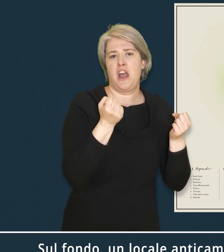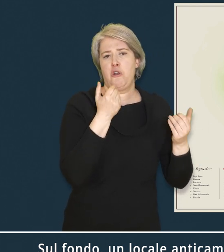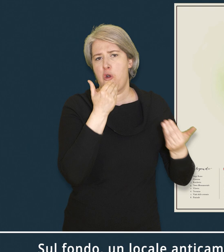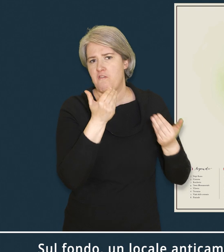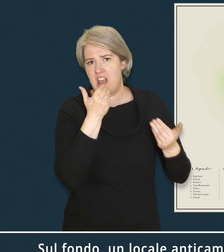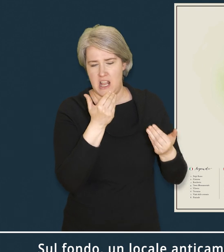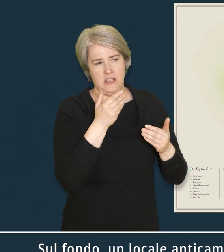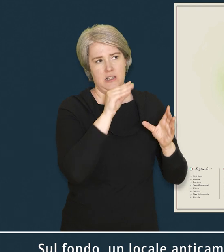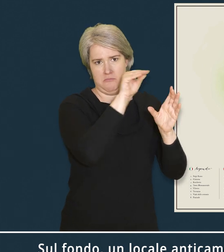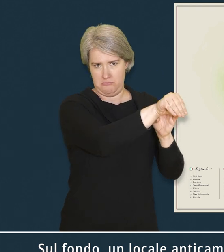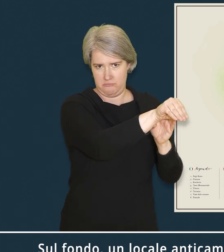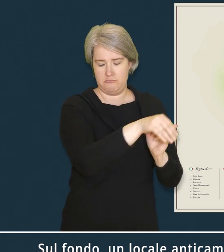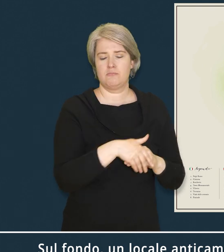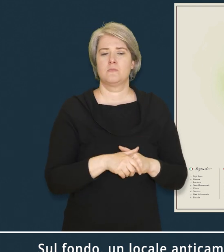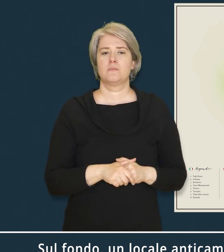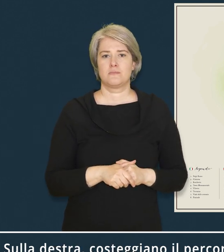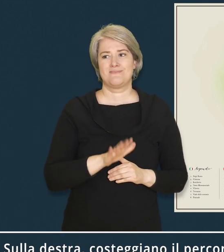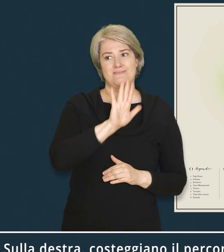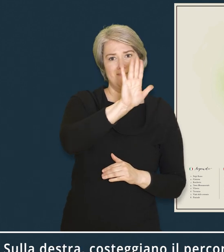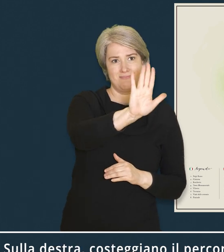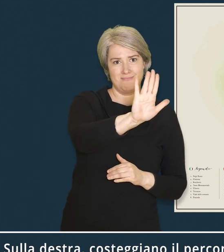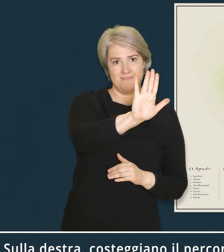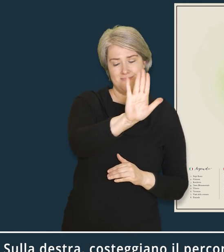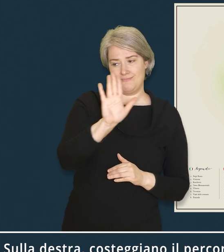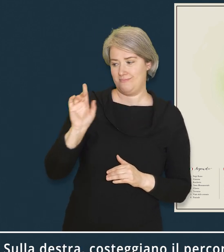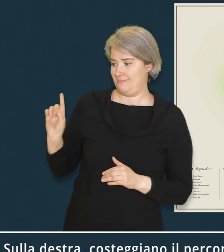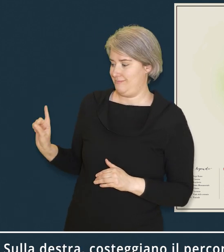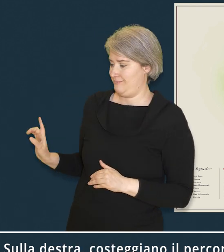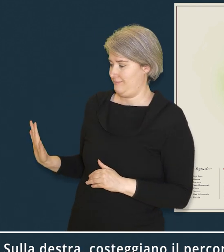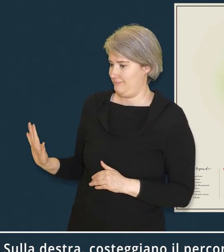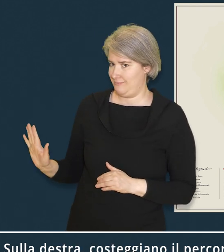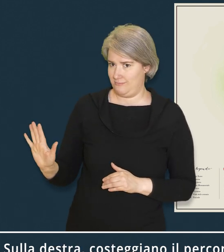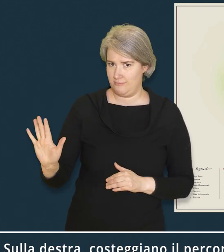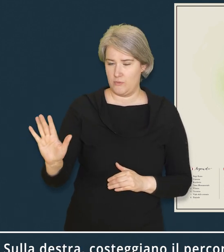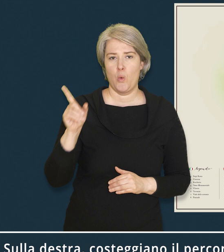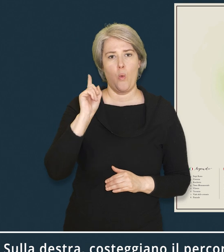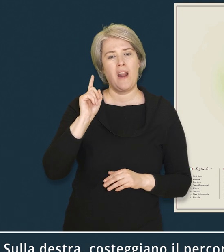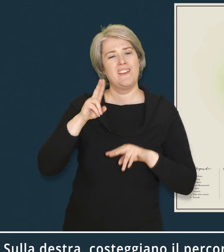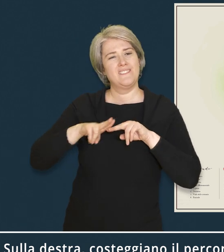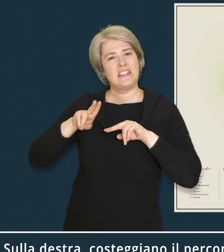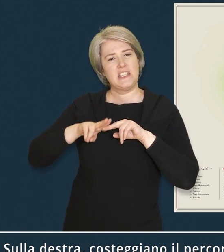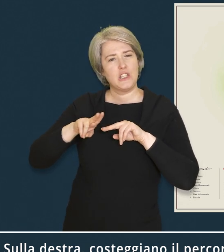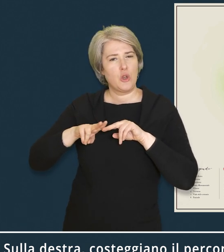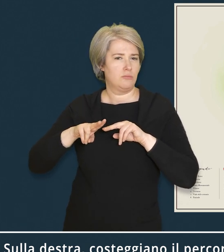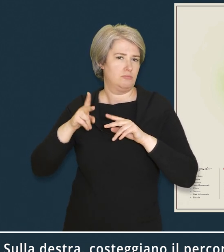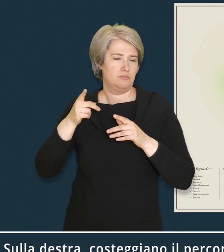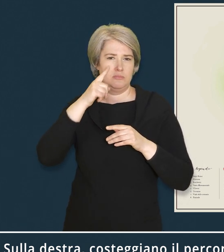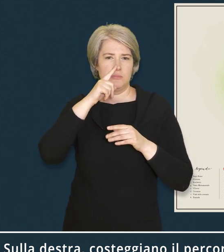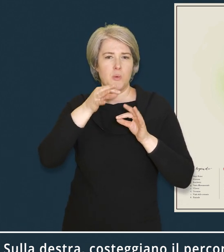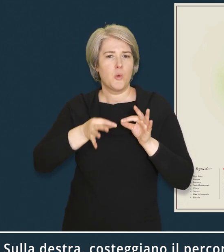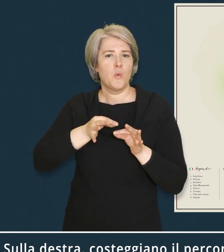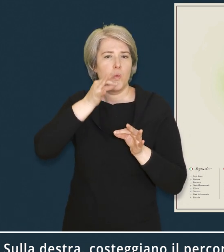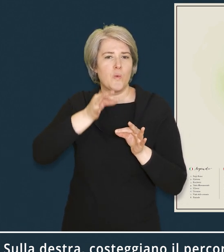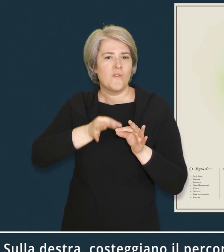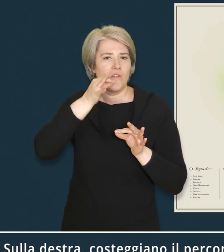per attività e conferenze. Sulla destra costeggiano il percorso di ritorno prima alcune viti di uva